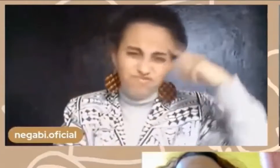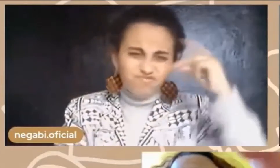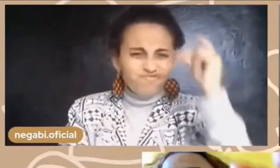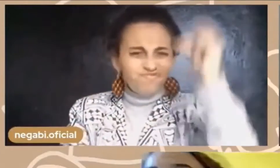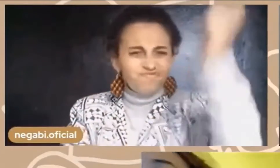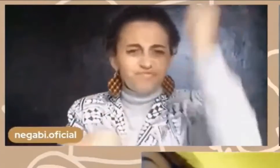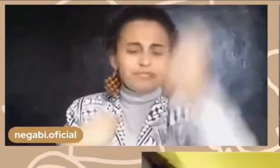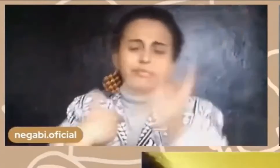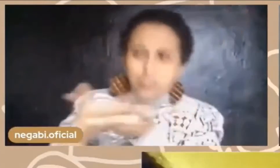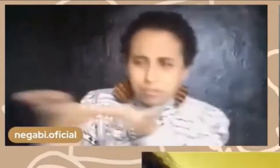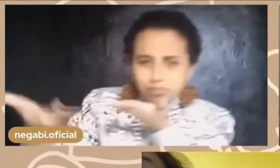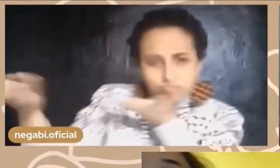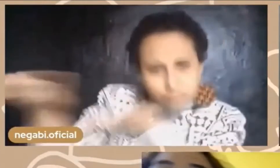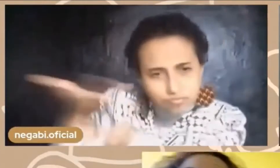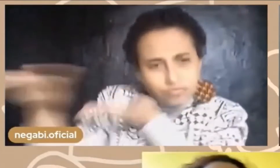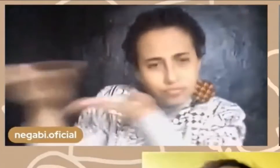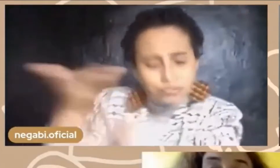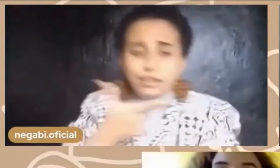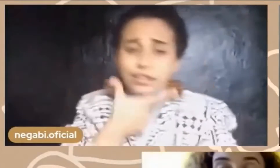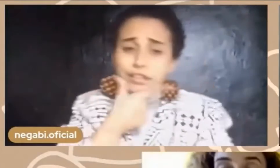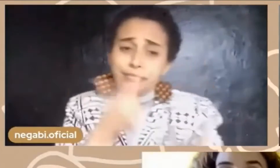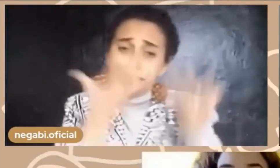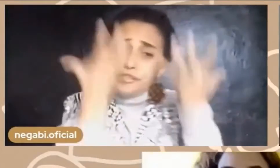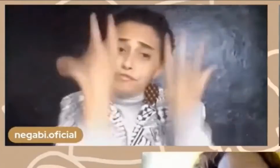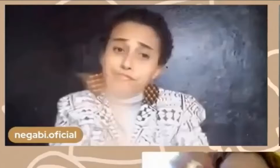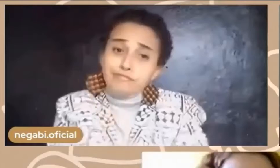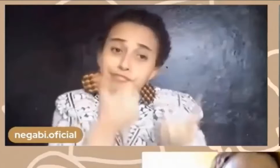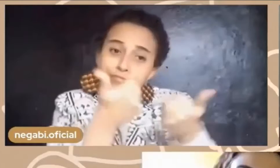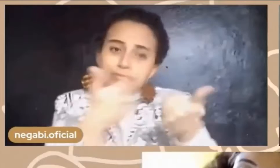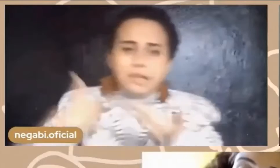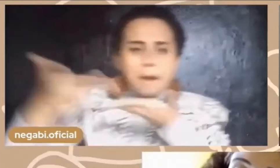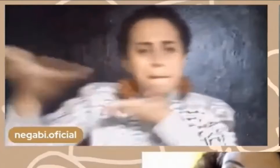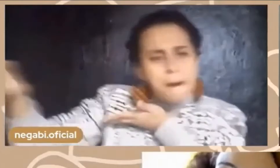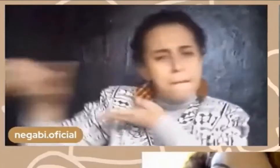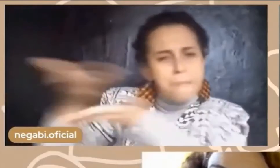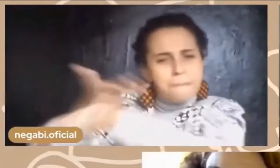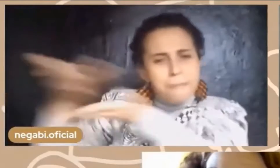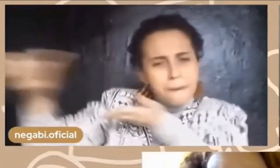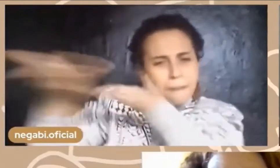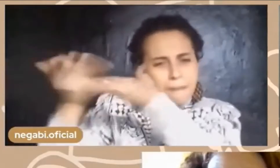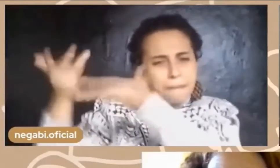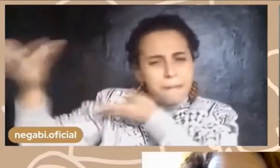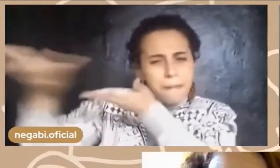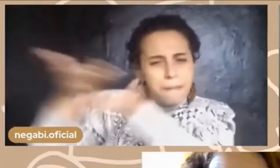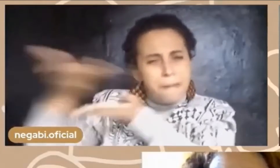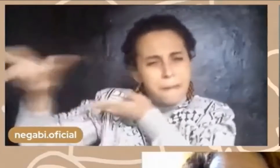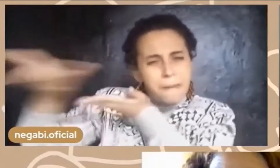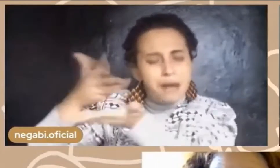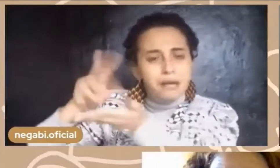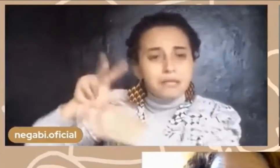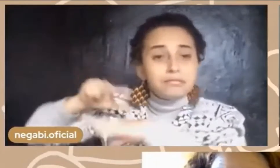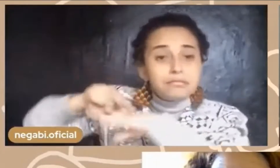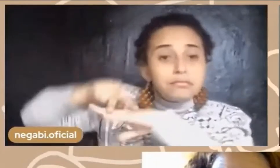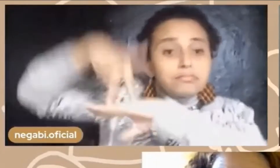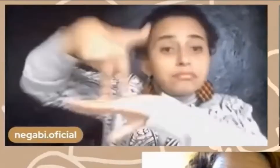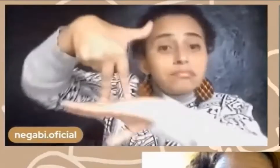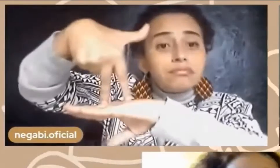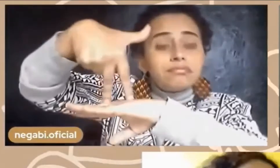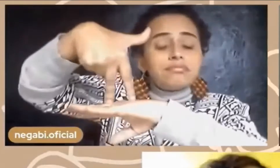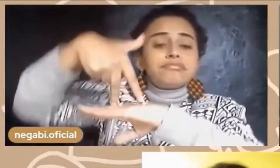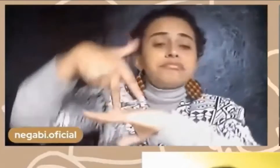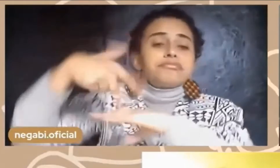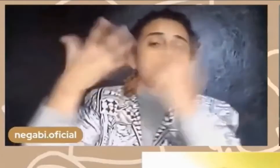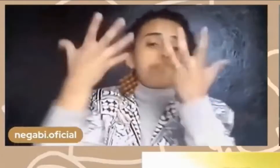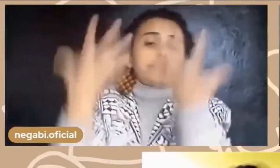intérprete para as poesias. Tá bom, aceitei, convidei e a gente começou a trocar, começou a pensar. Esse rapaz,